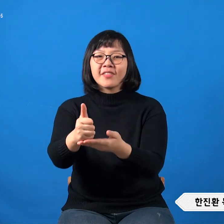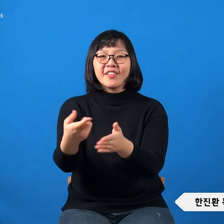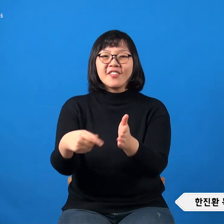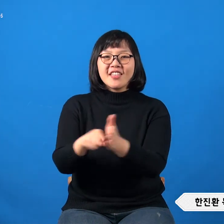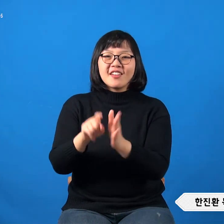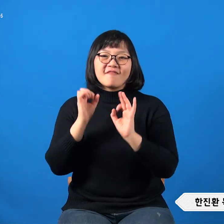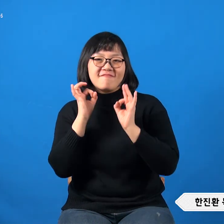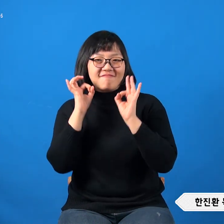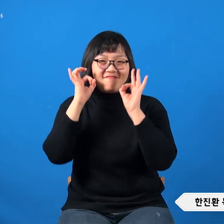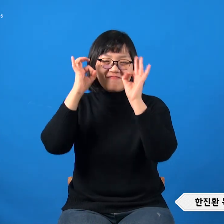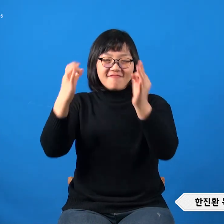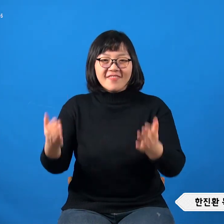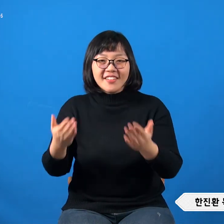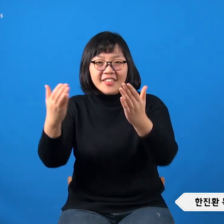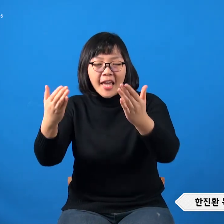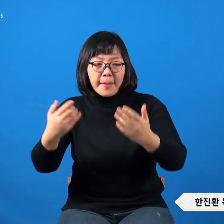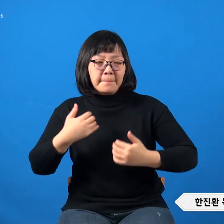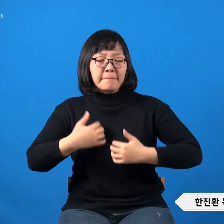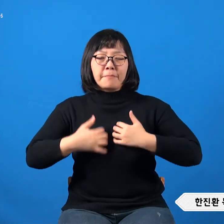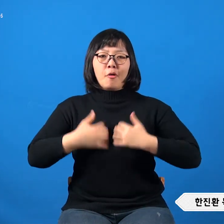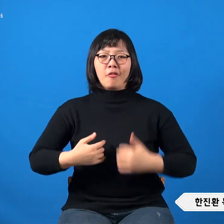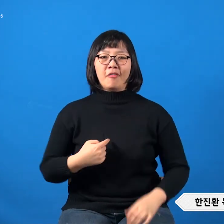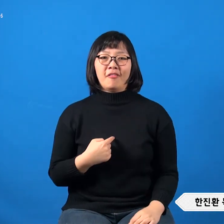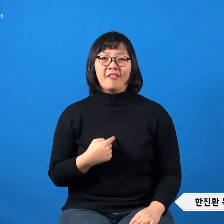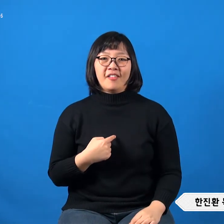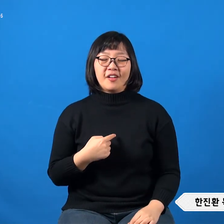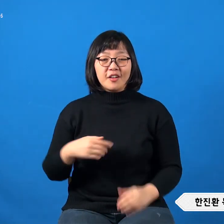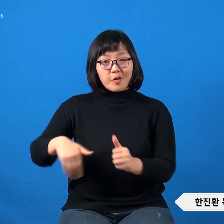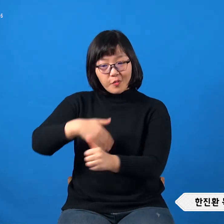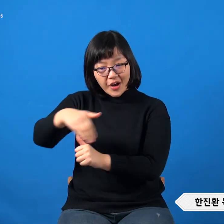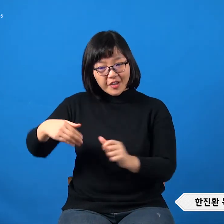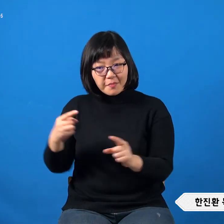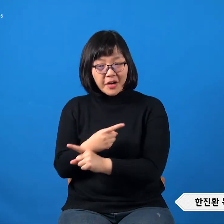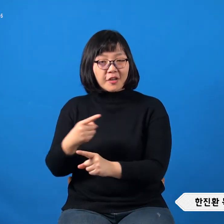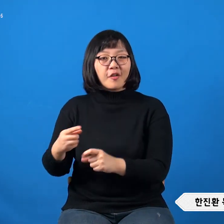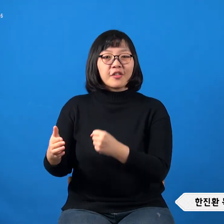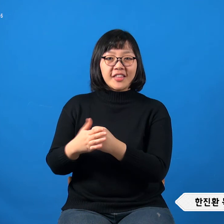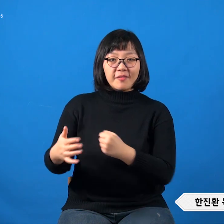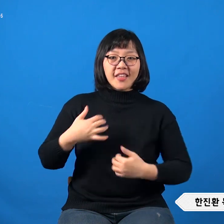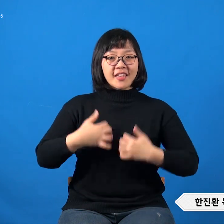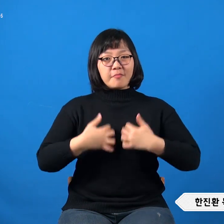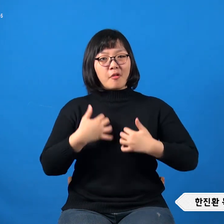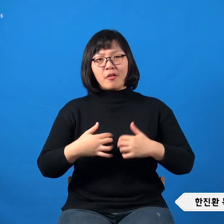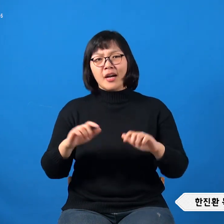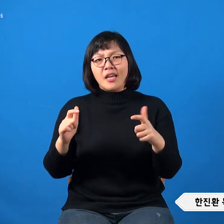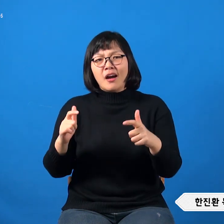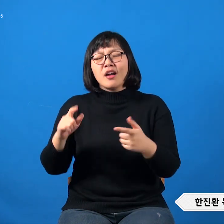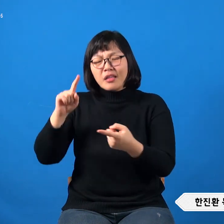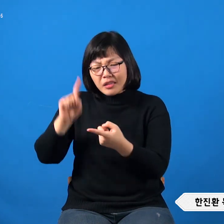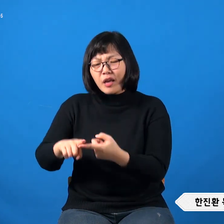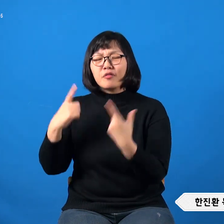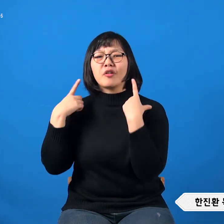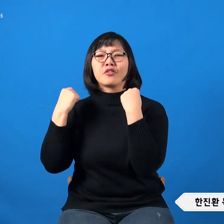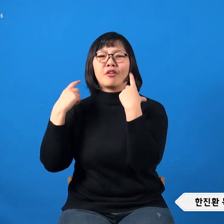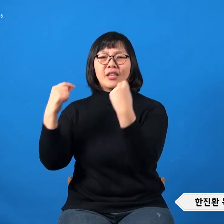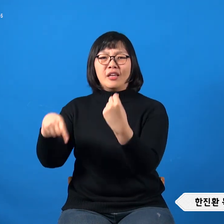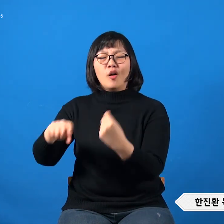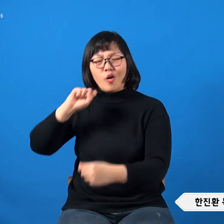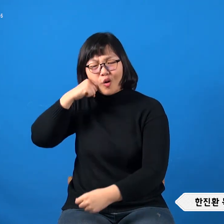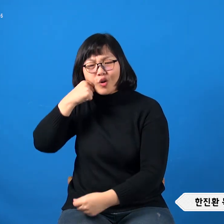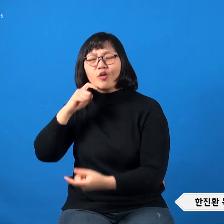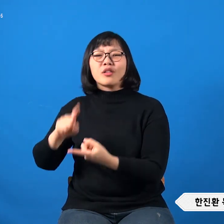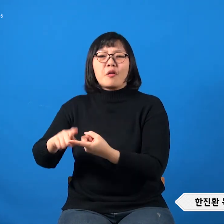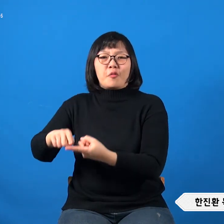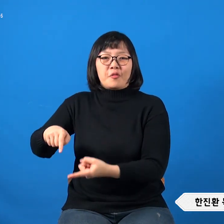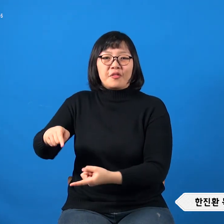얼마나 신바람이 나는지요. 생활은 여전히 그냥 각박하고 쪼들리고 하지만은 영적으로